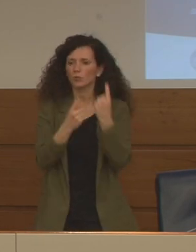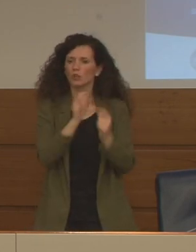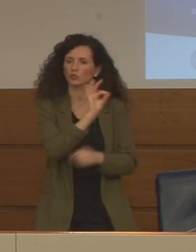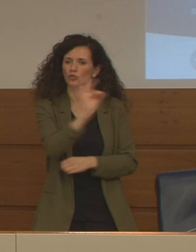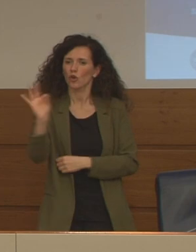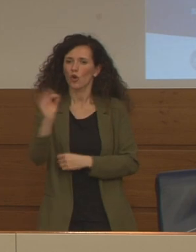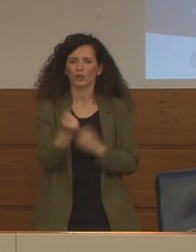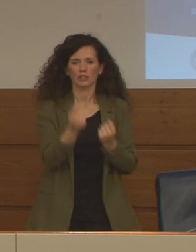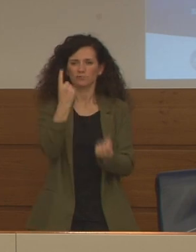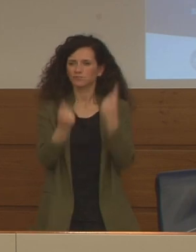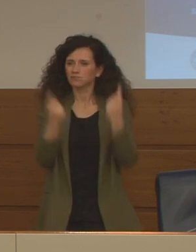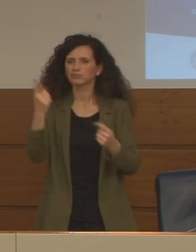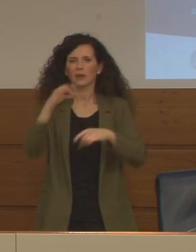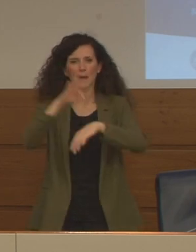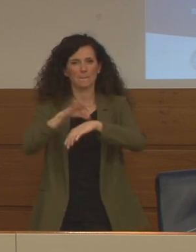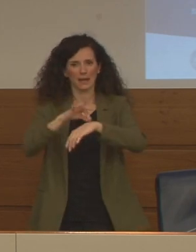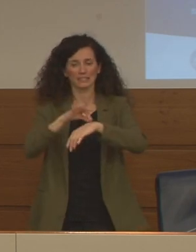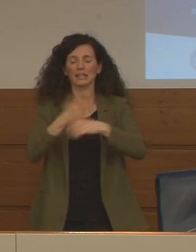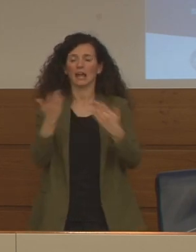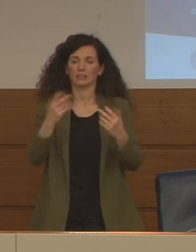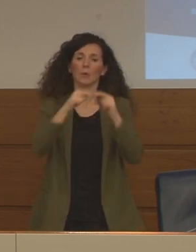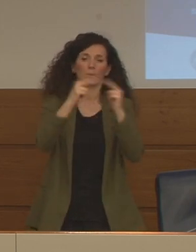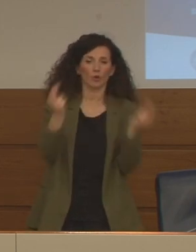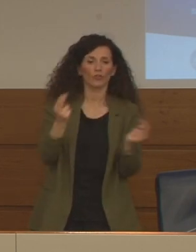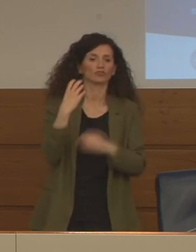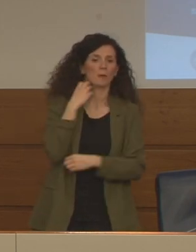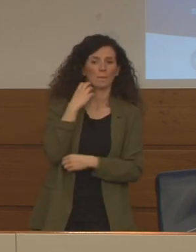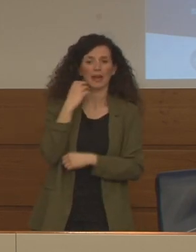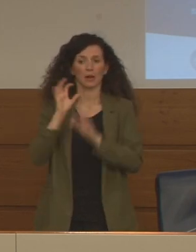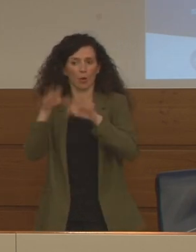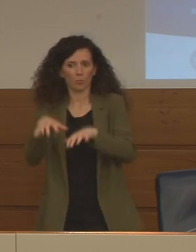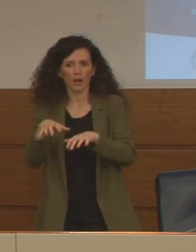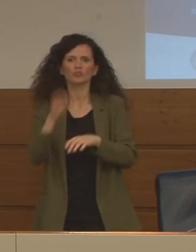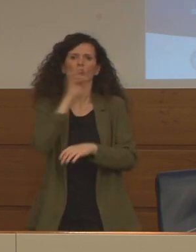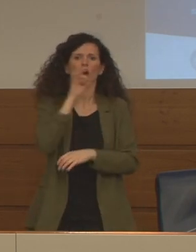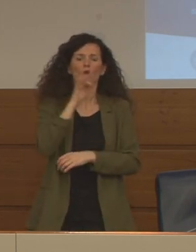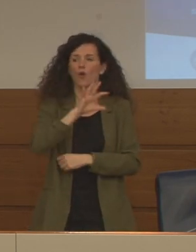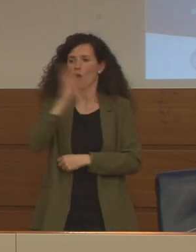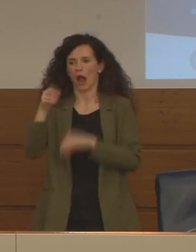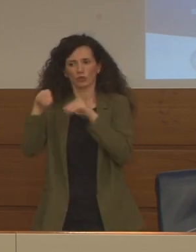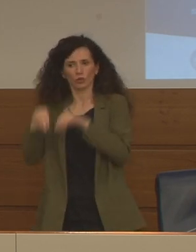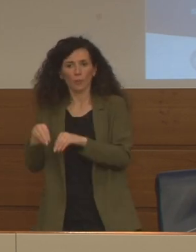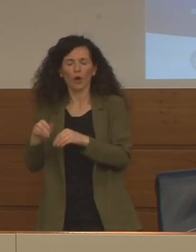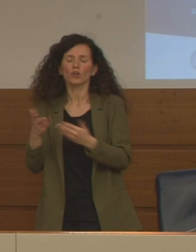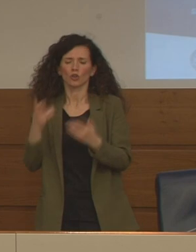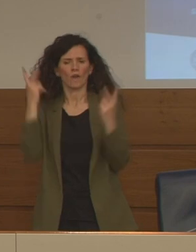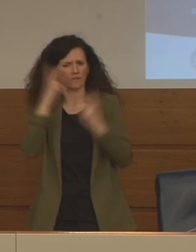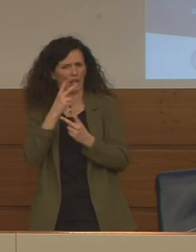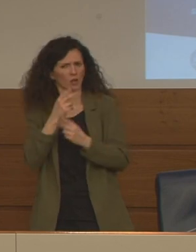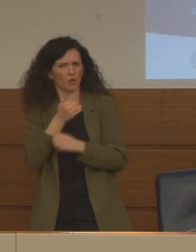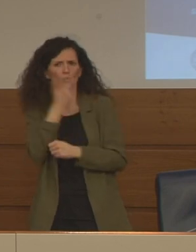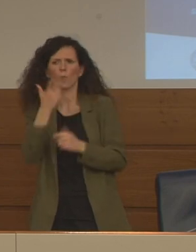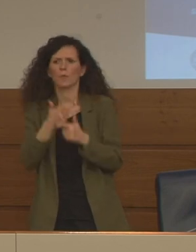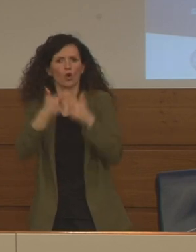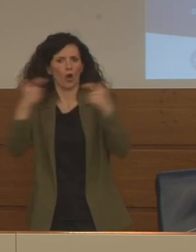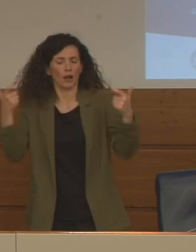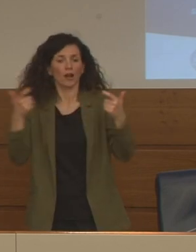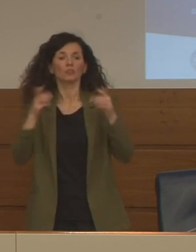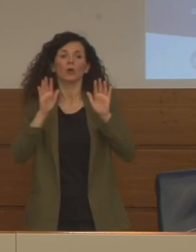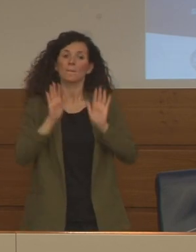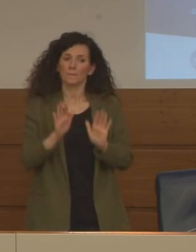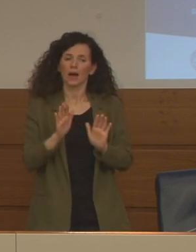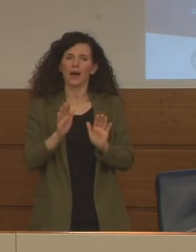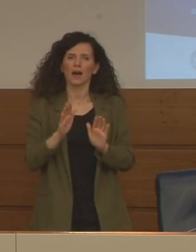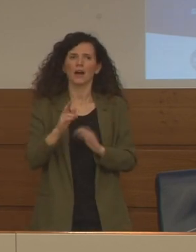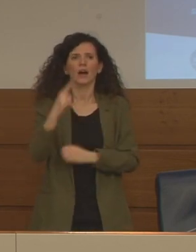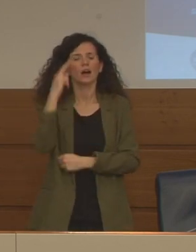che si verifica in queste province e anche in qualche altra zona è un partner molto elevato però dobbiamo anche tener presente che fa parte